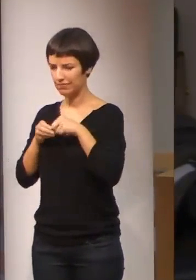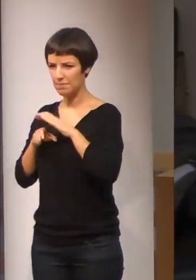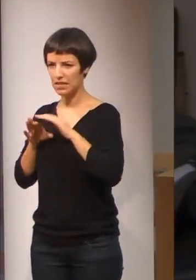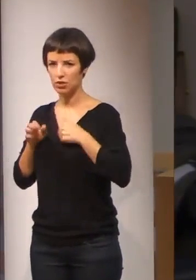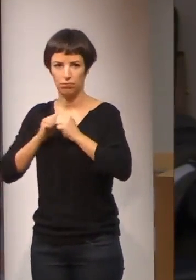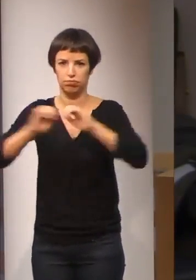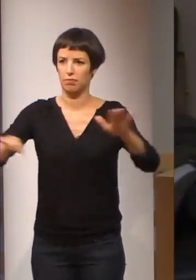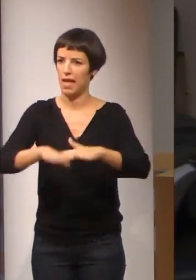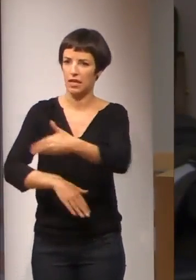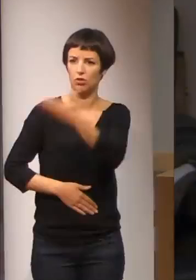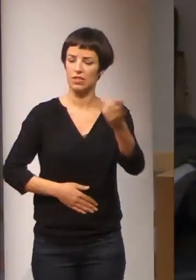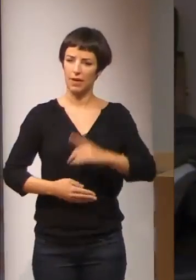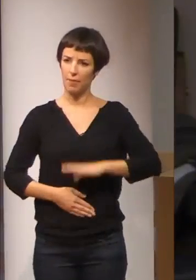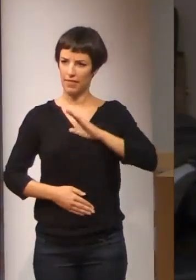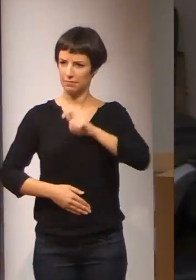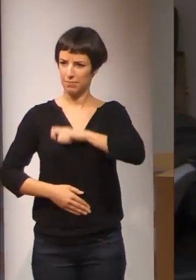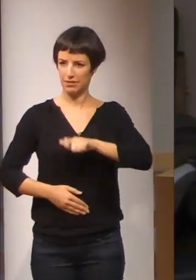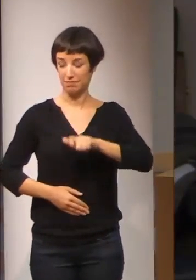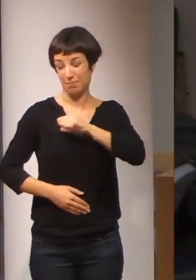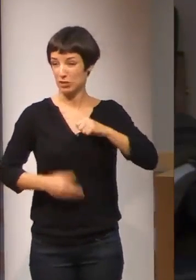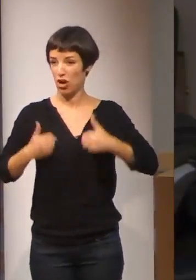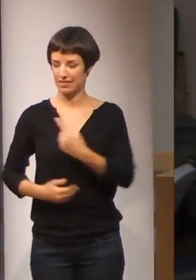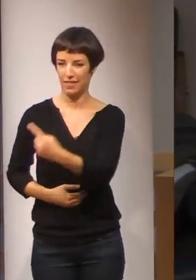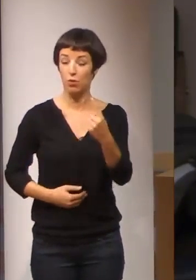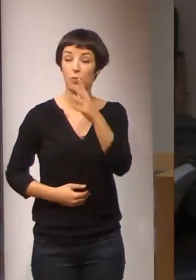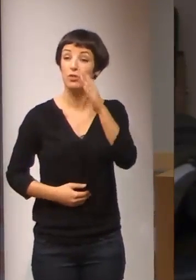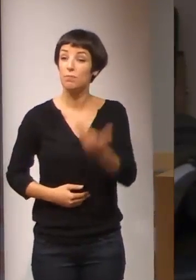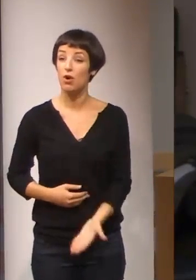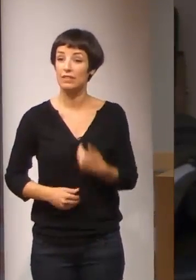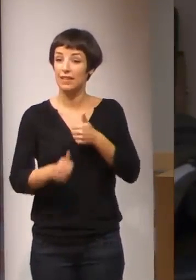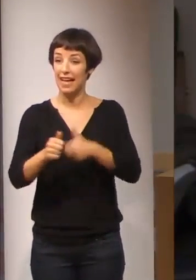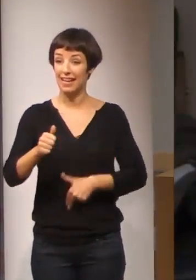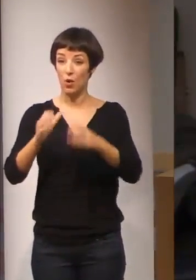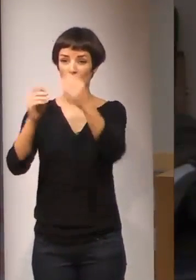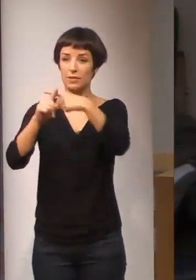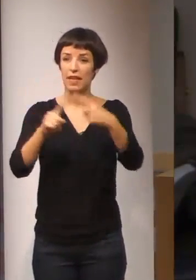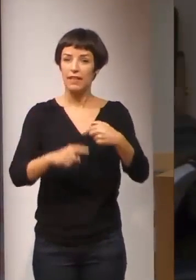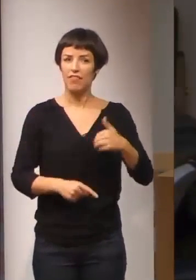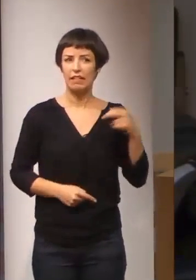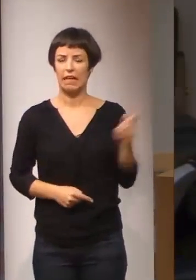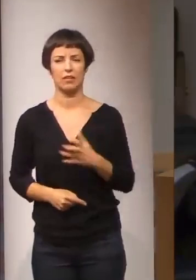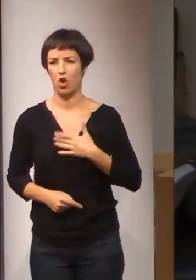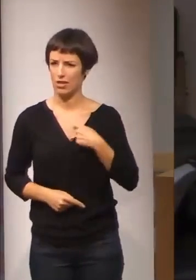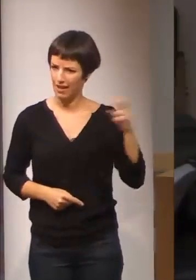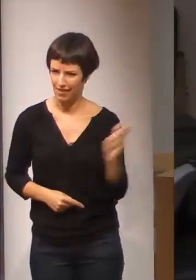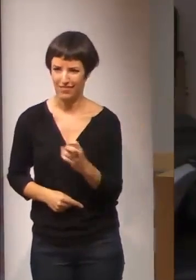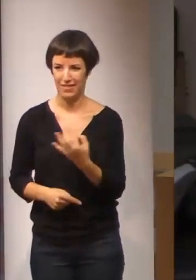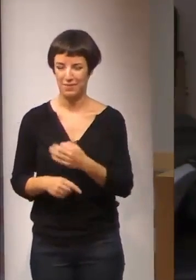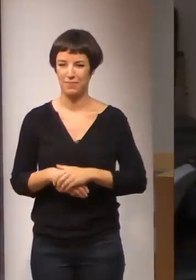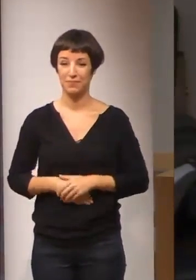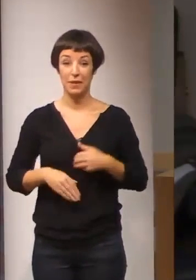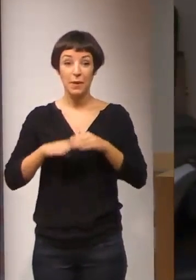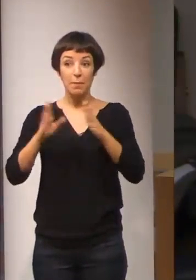capacidades personales. Por eso es importante que la Secretaría General de Universidades no ha querido faltar a este encuentro. Esta mesa es una